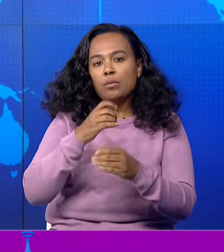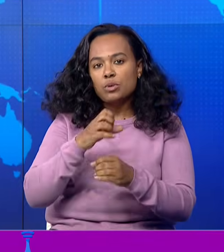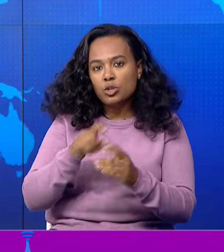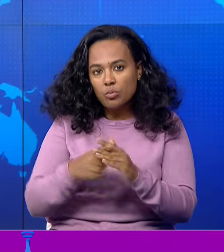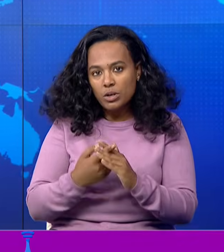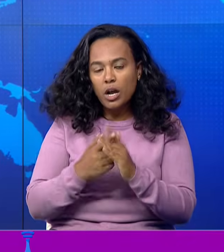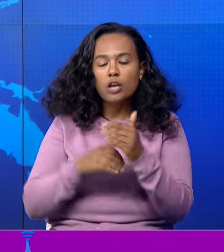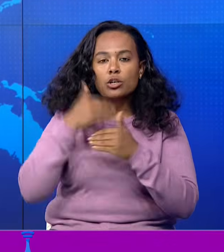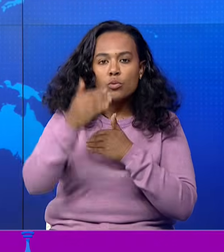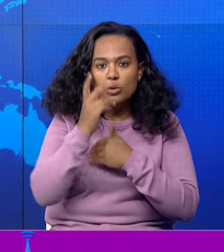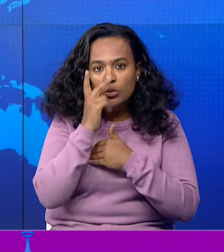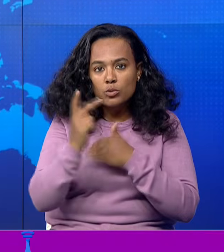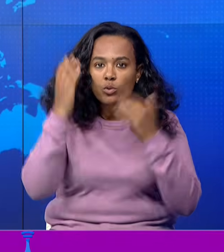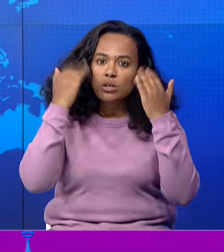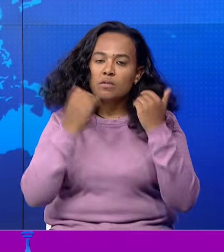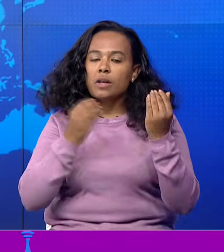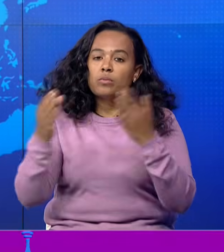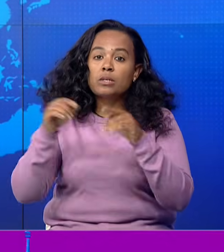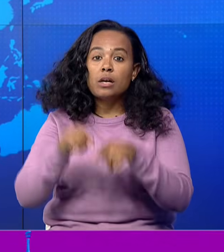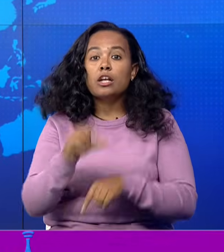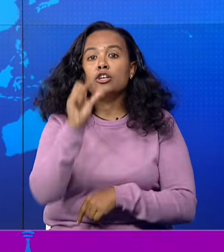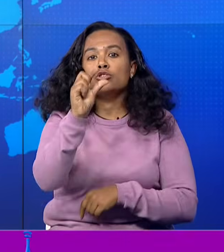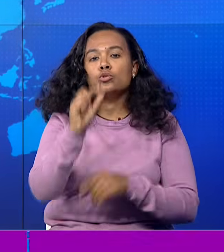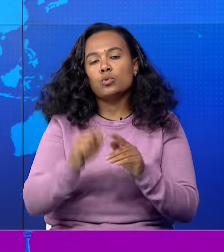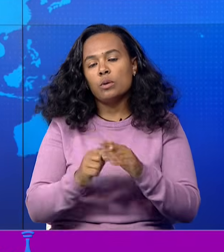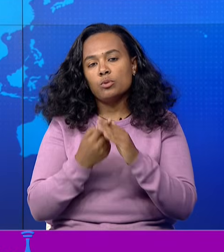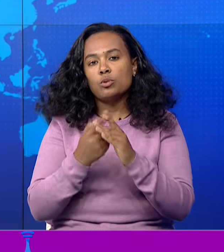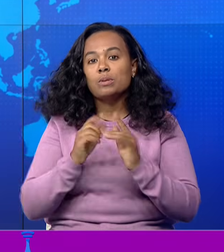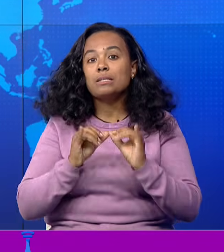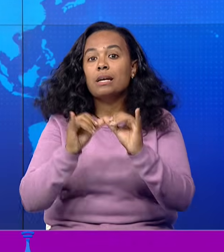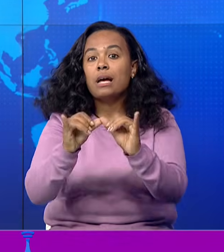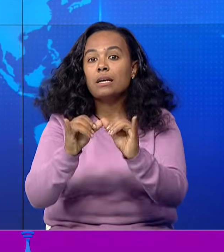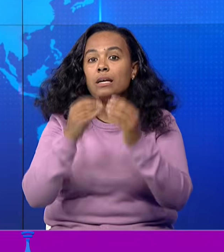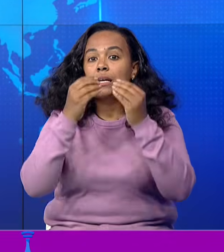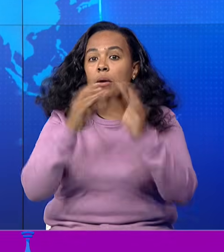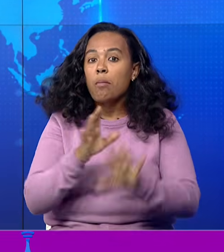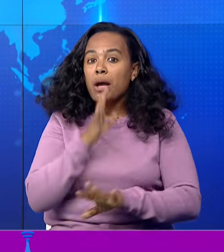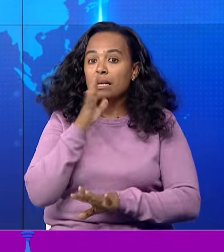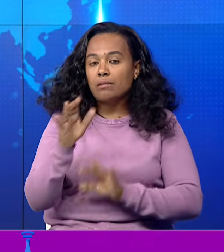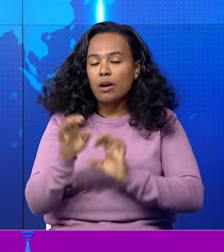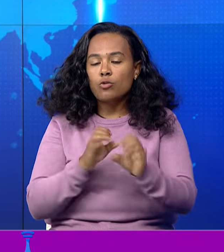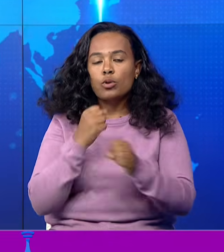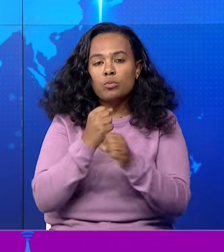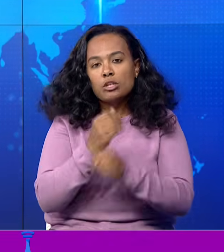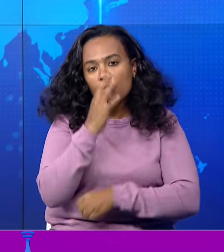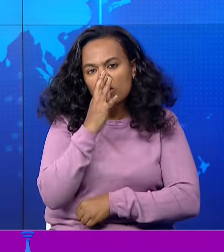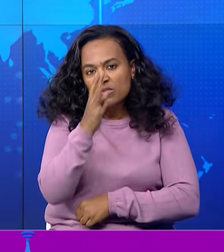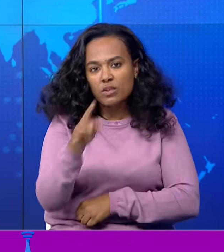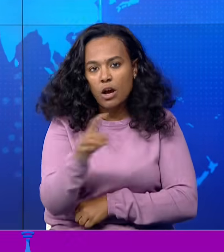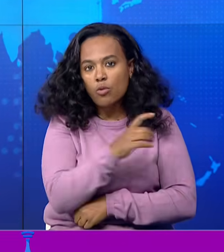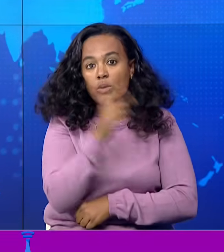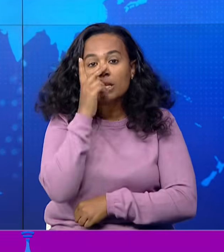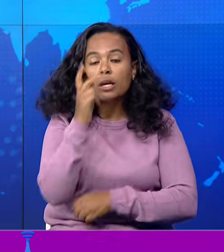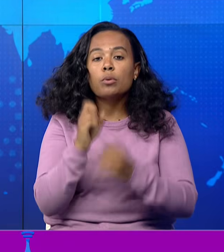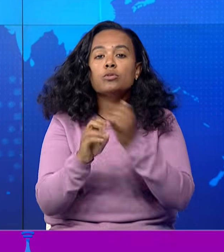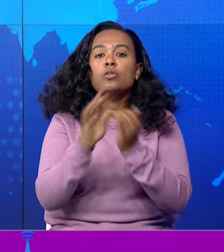አሻግሮ ተመልክቶ ተስፋን የሚዘራ ዛሬን ከትንሹ የሚጀምር ዘላቂና ማይነትብ አድርጎ የሚሰራ ፍልስፍና መሆኑ ከታየባቸው